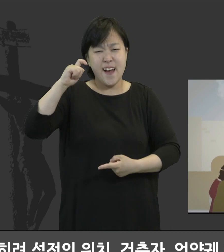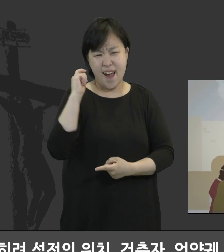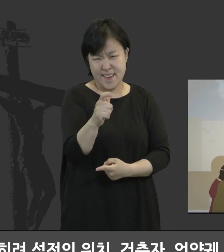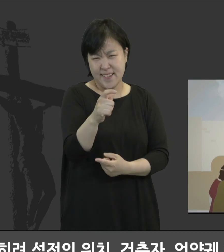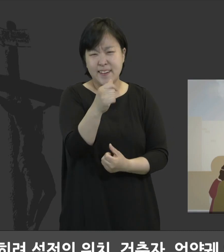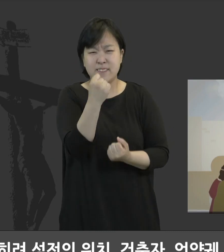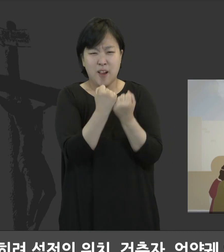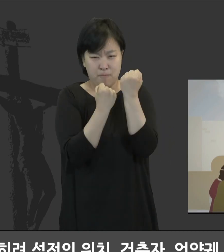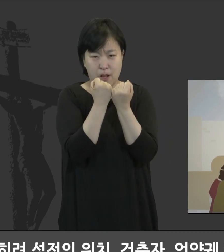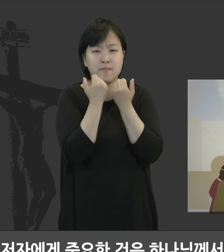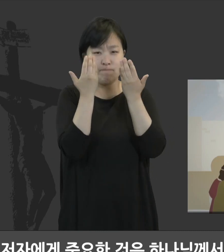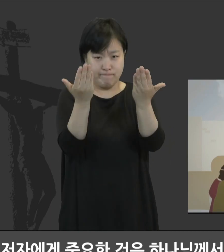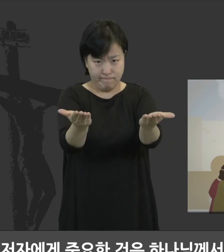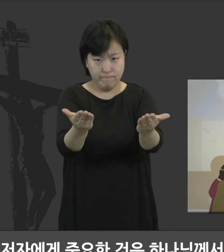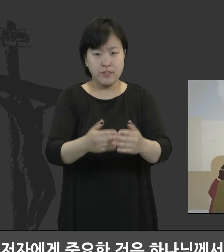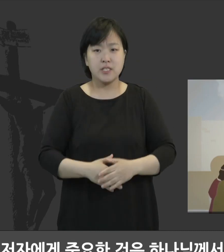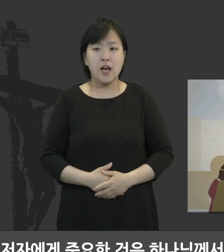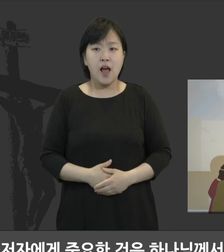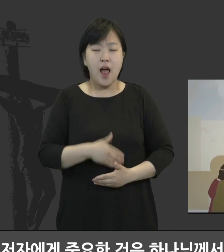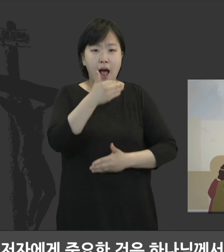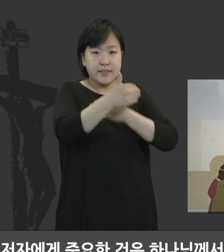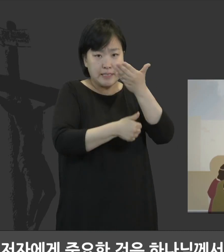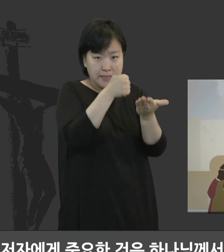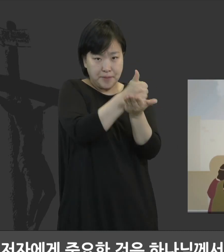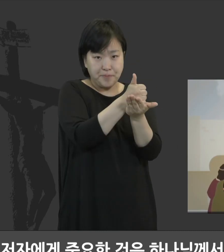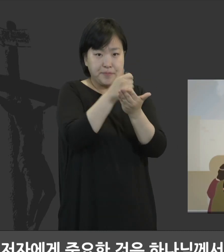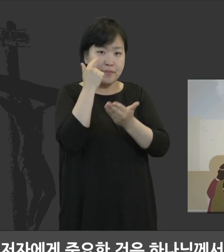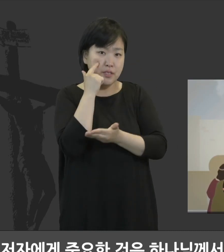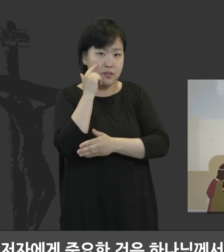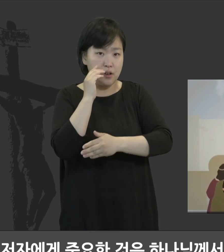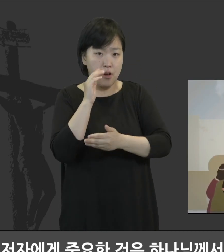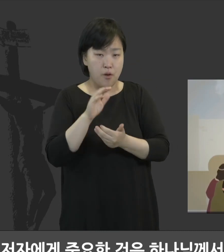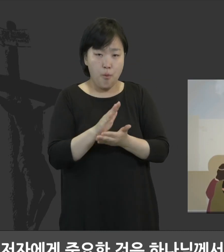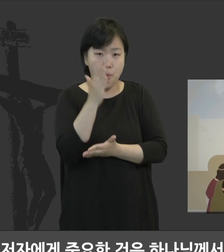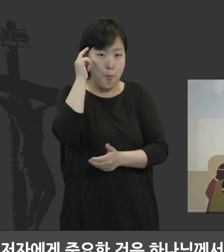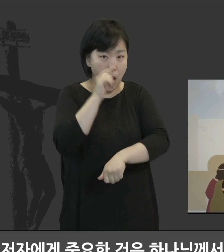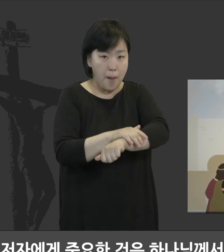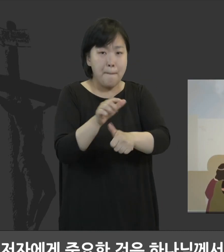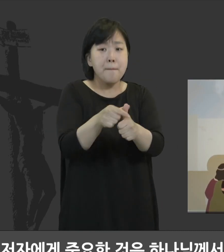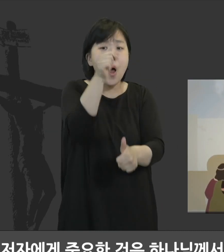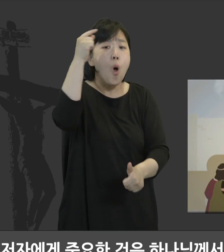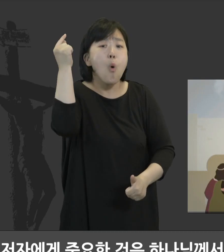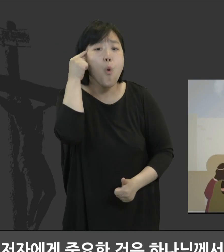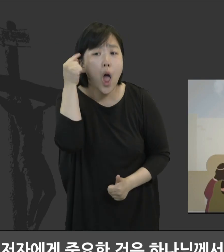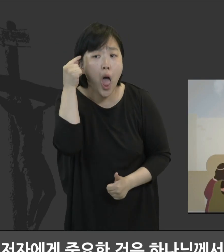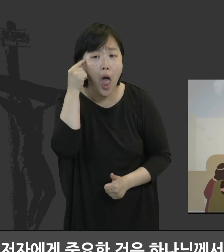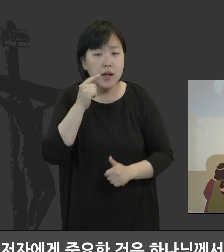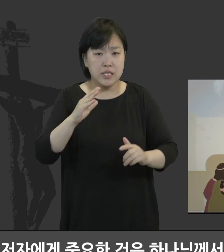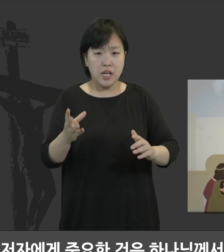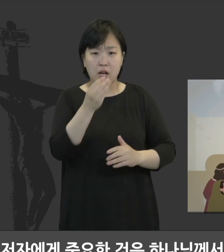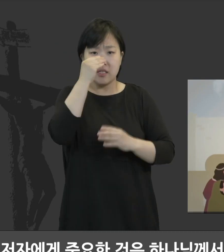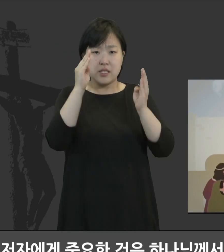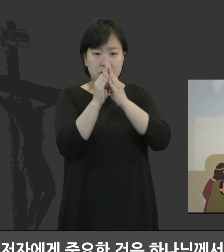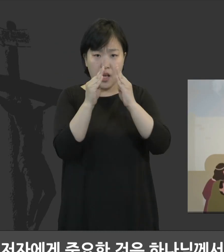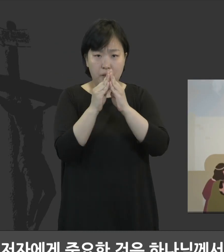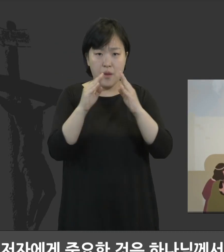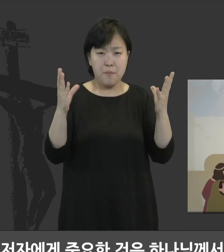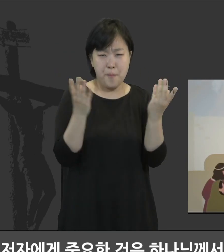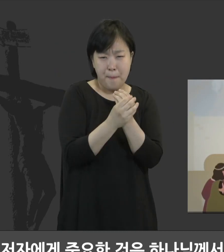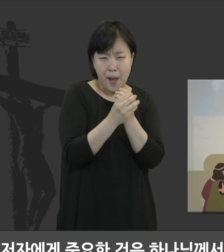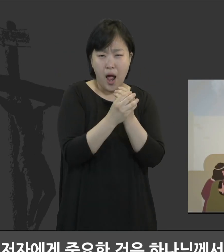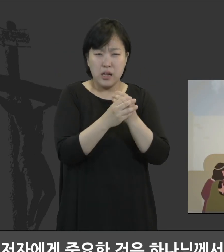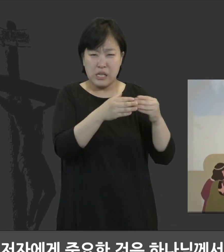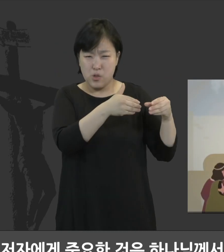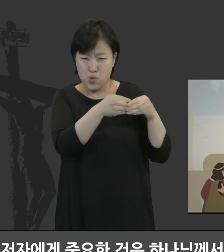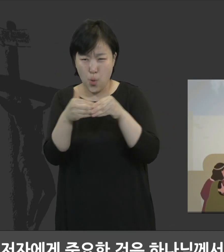강조하지요. 저자에게 중요한 것은 하나님께서 솔로몬을 택하셔서 성전 건축을 완수하도록